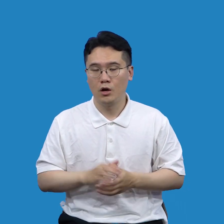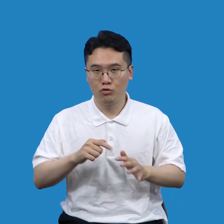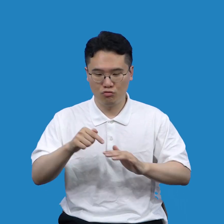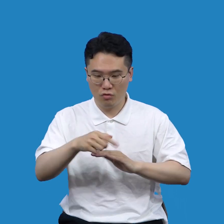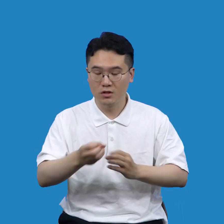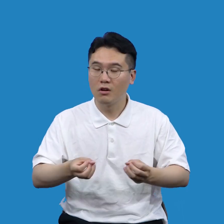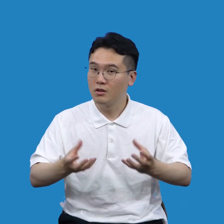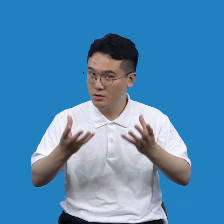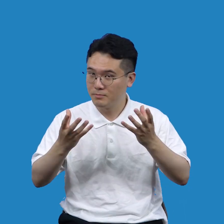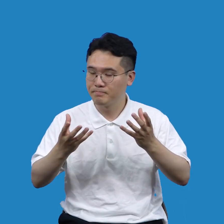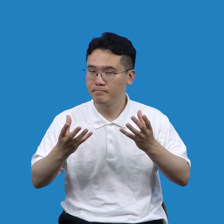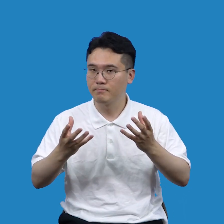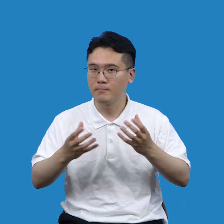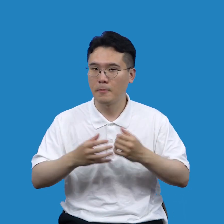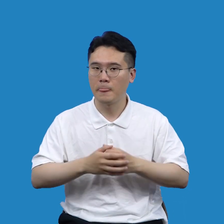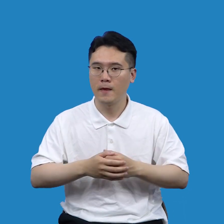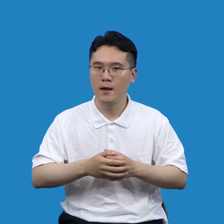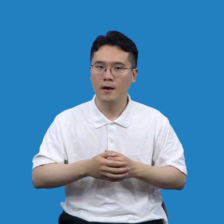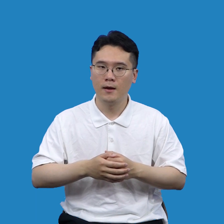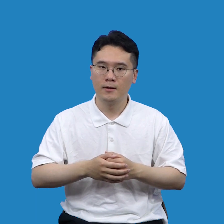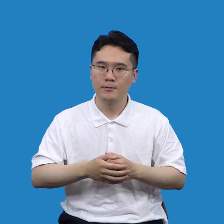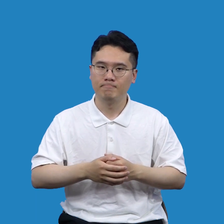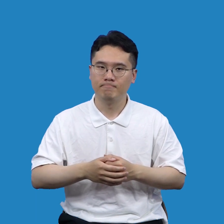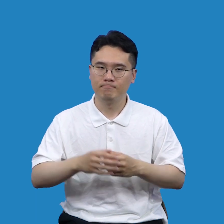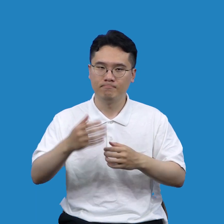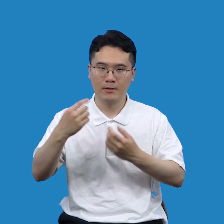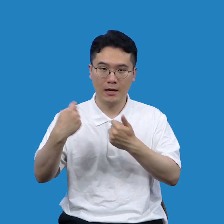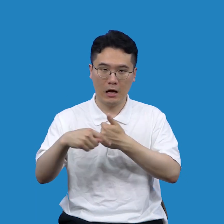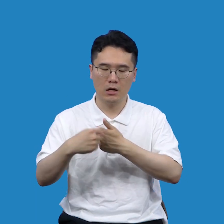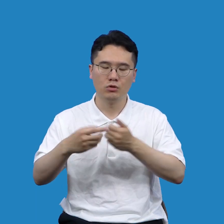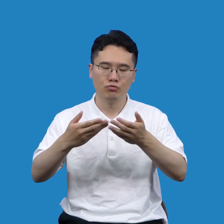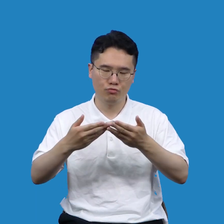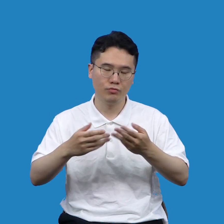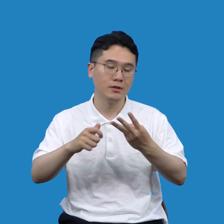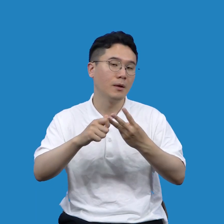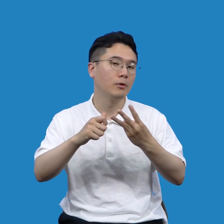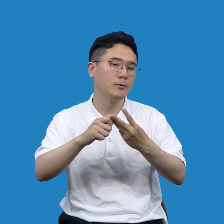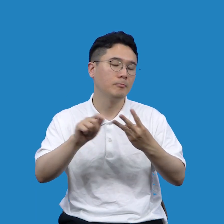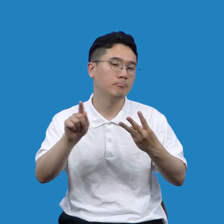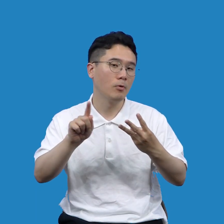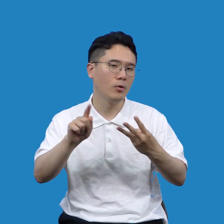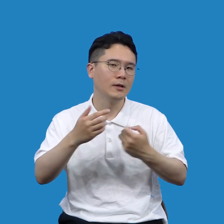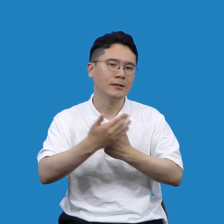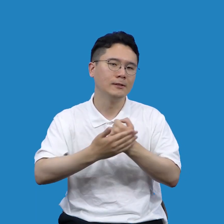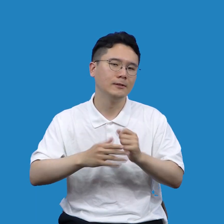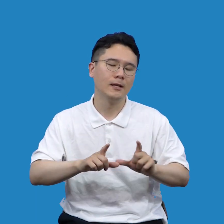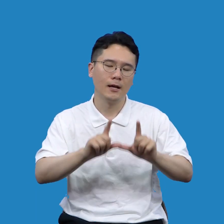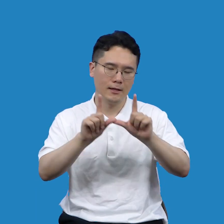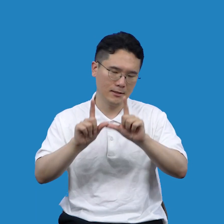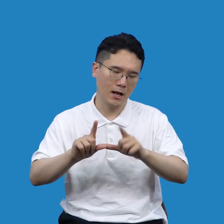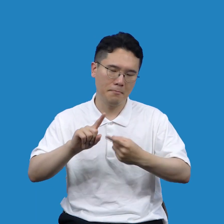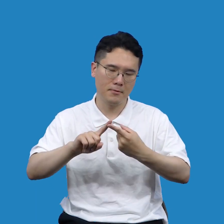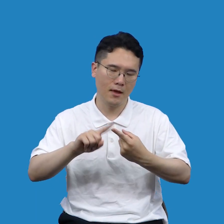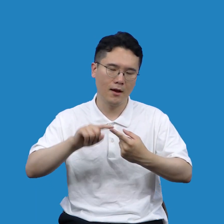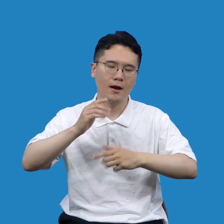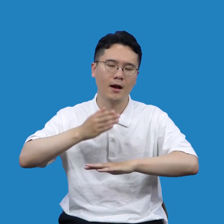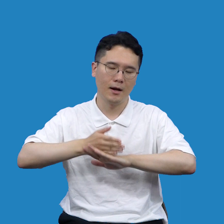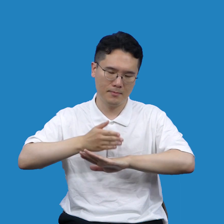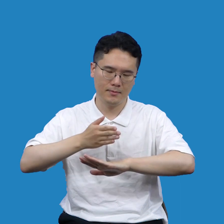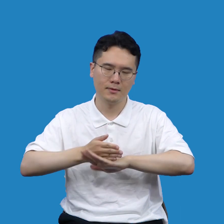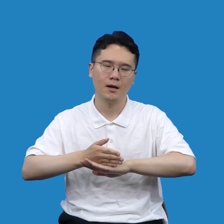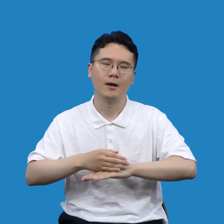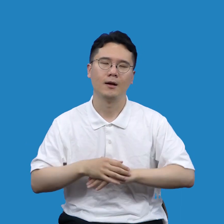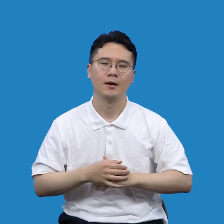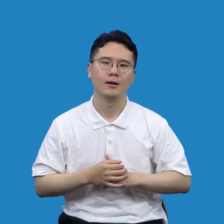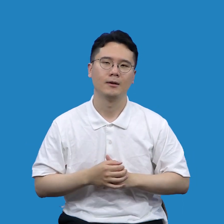6월절의 절기는 마지막 세 번째로 은혜의 삶에 대한 감사를 일깨우는